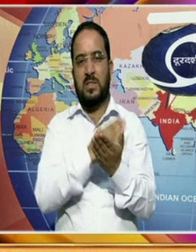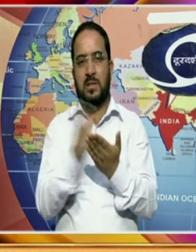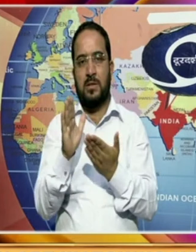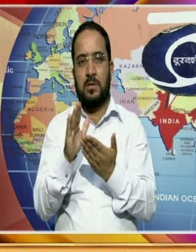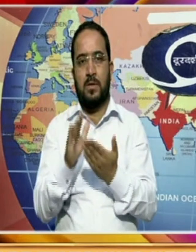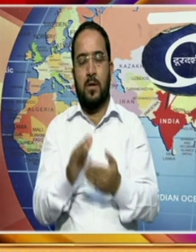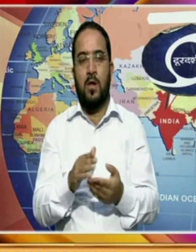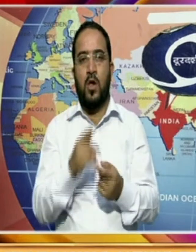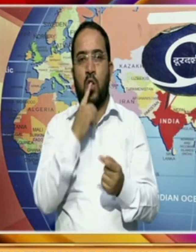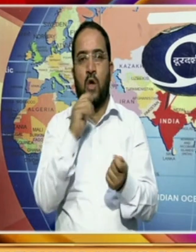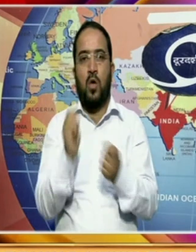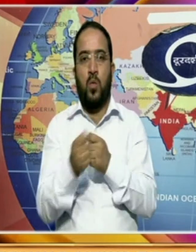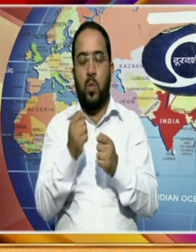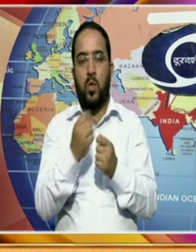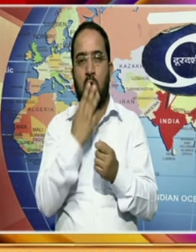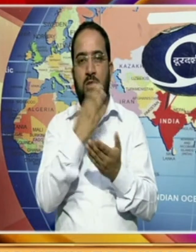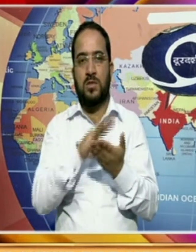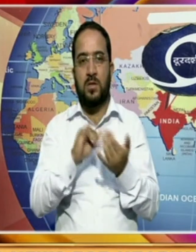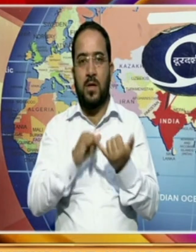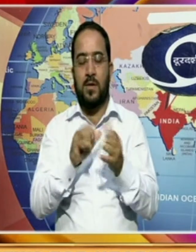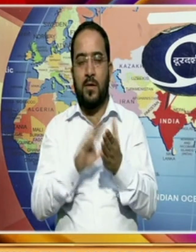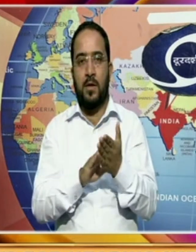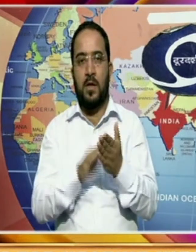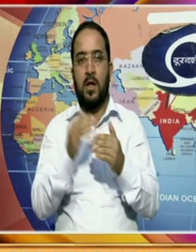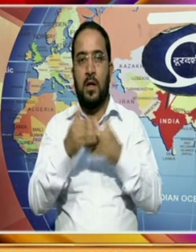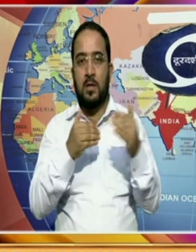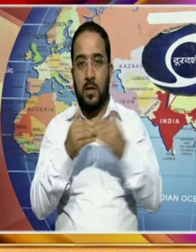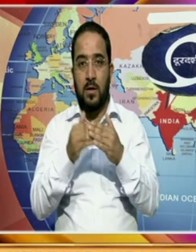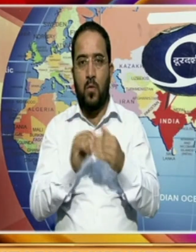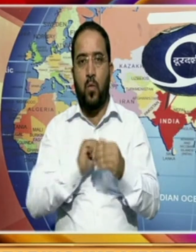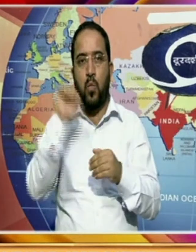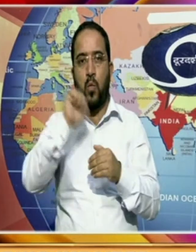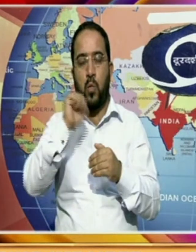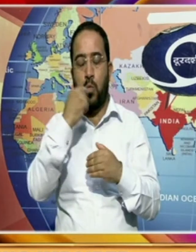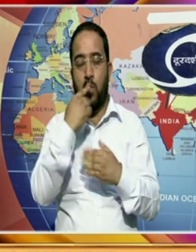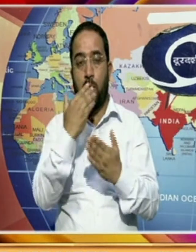गांवों को साफ सुथरा और तरक्की याफ्ता बनाओ के नारे दिए गए,